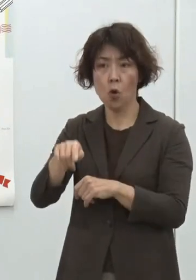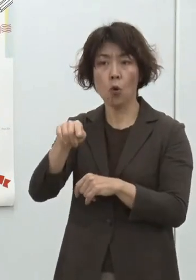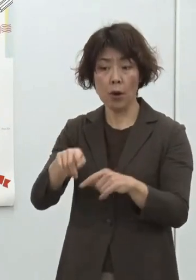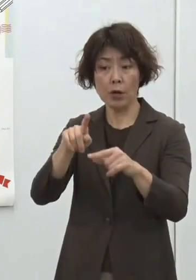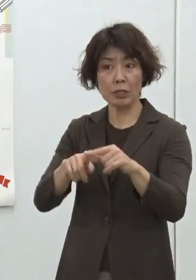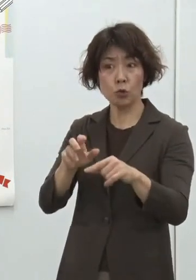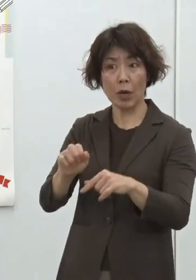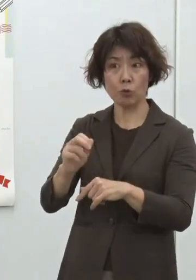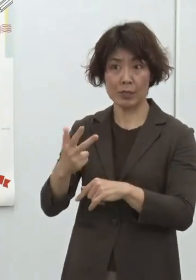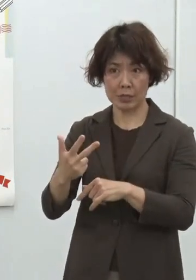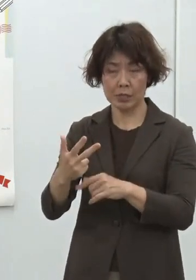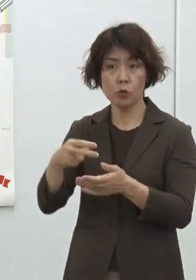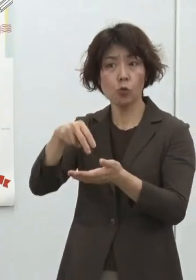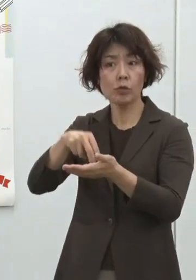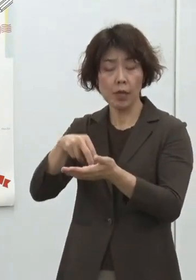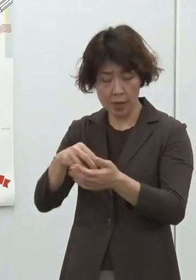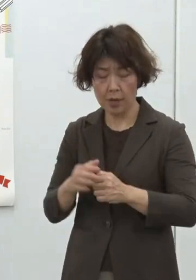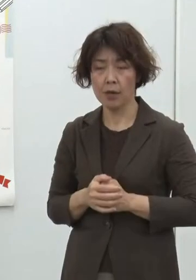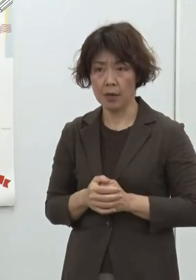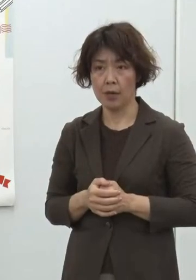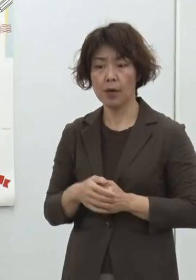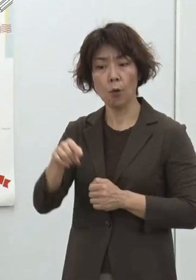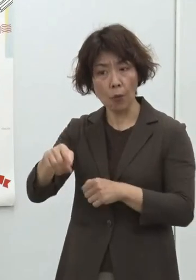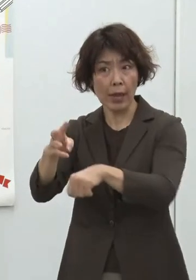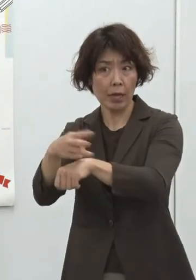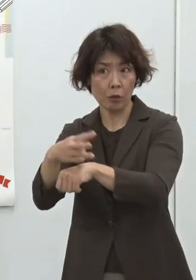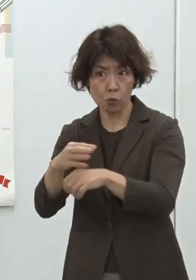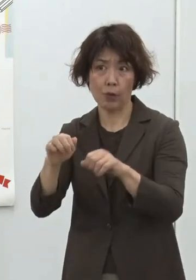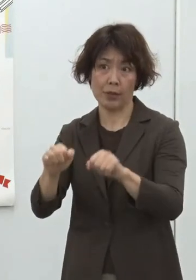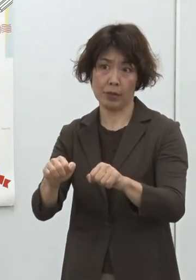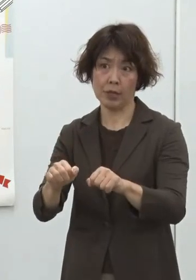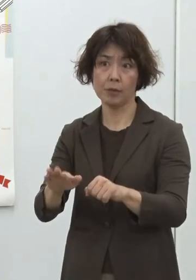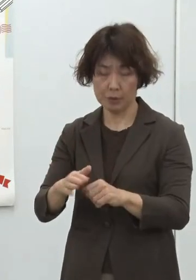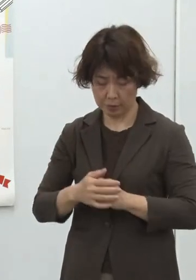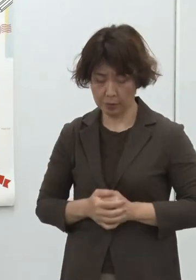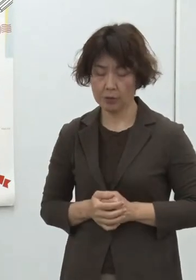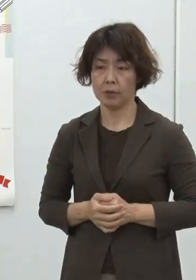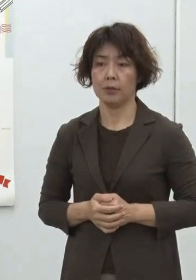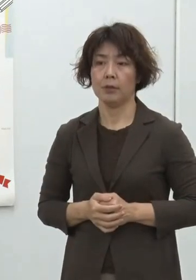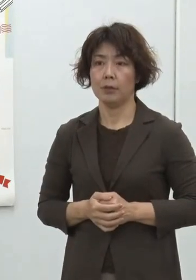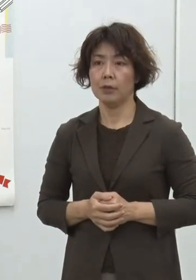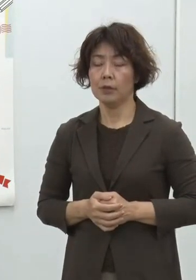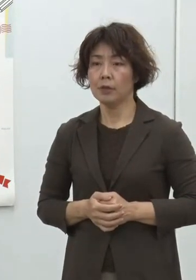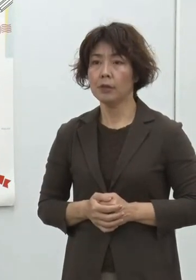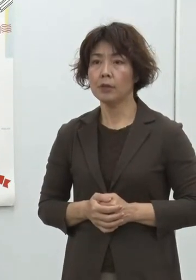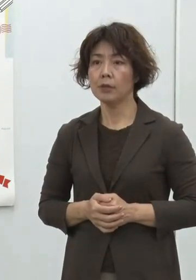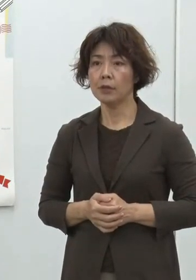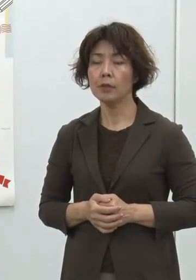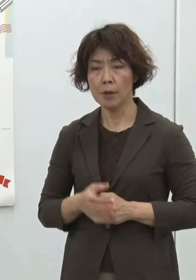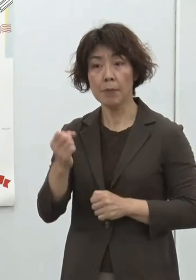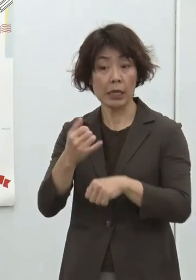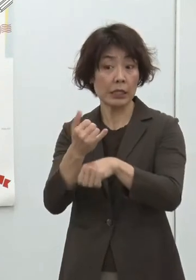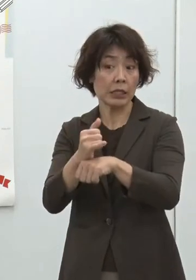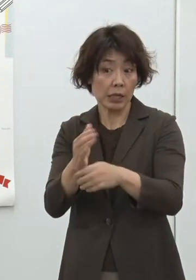設としてキャリア意識の形成を目的とした研修等を実施しております。でさらに人材の裾野を広げま